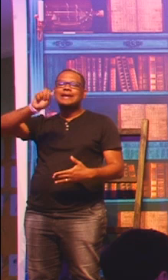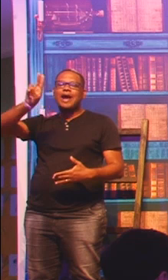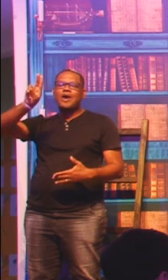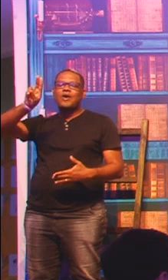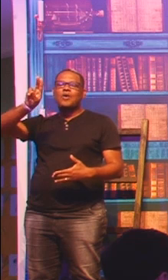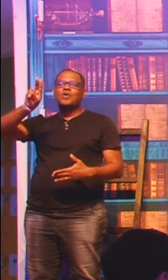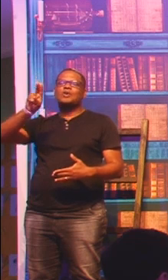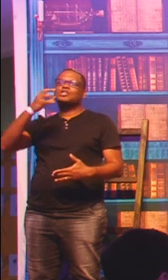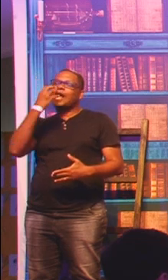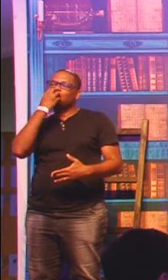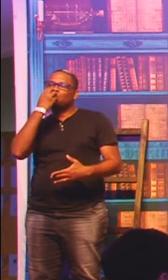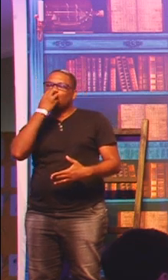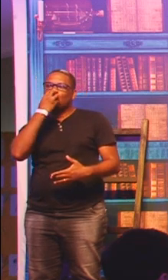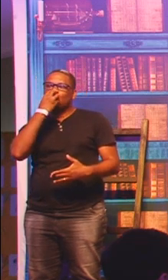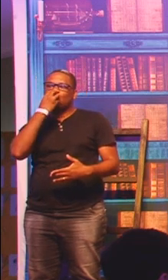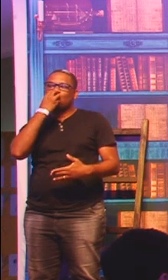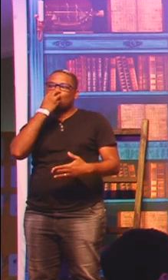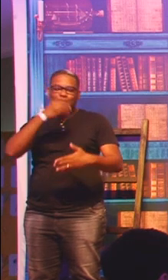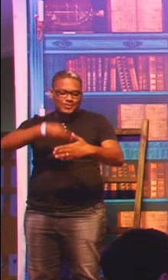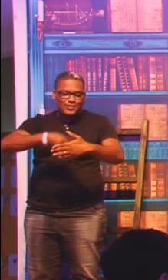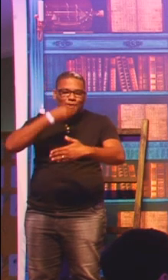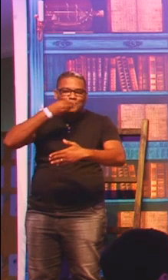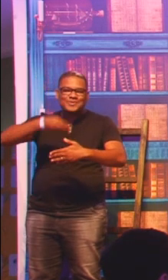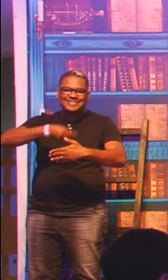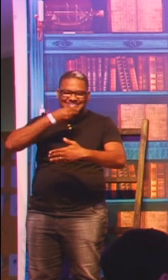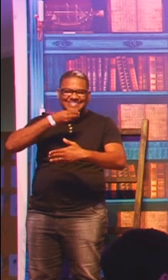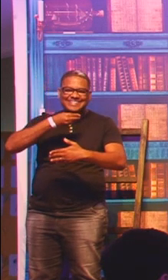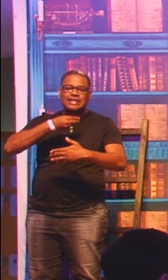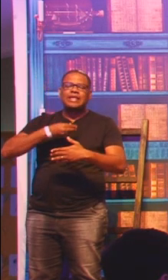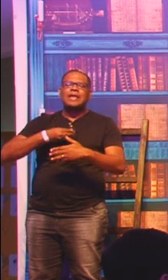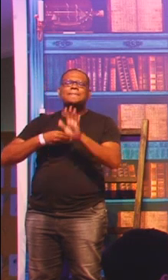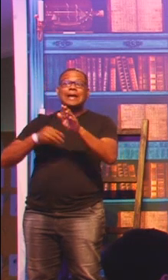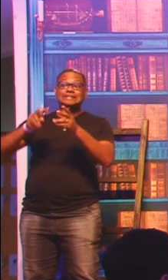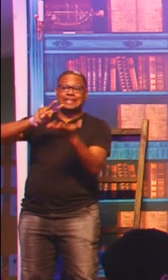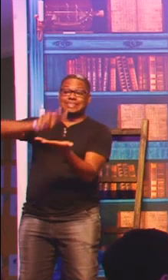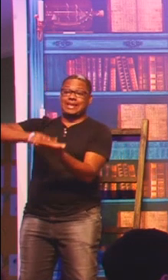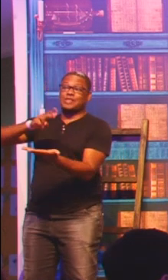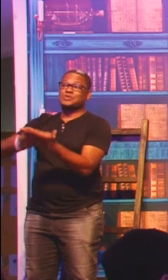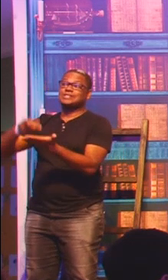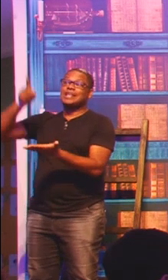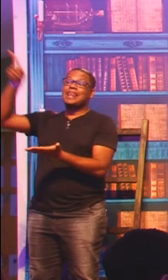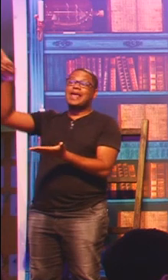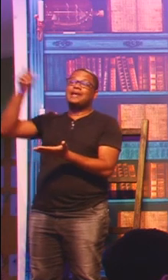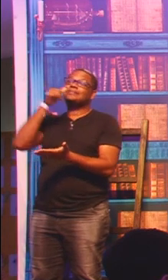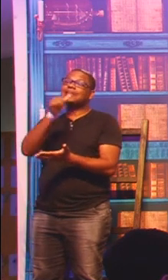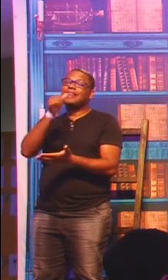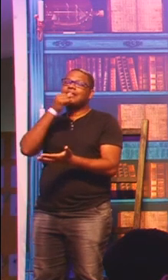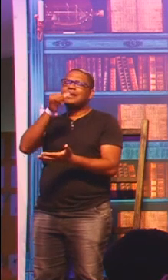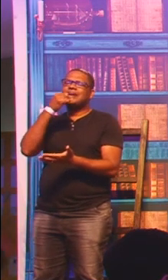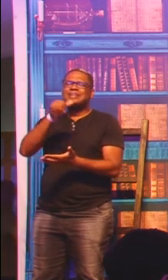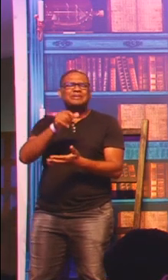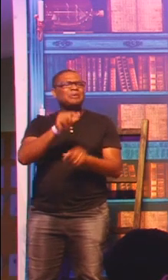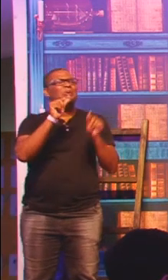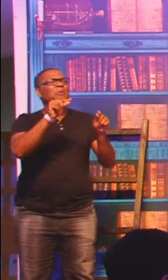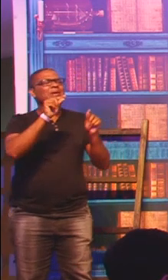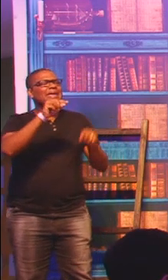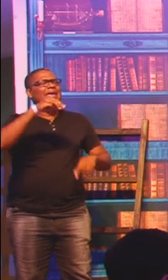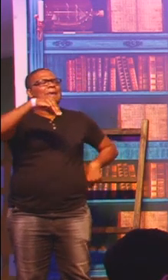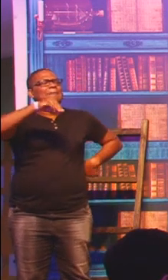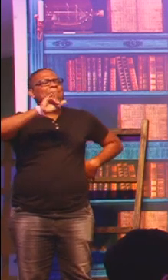sendo traduzido para o italiano agora. E o tradutor me perguntou, né, o que era mingau de